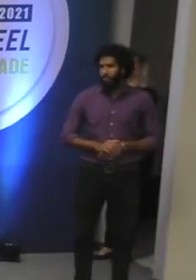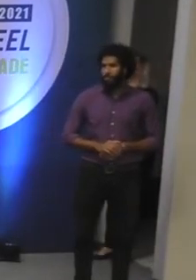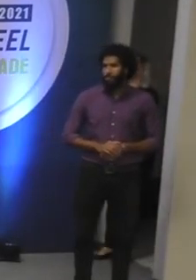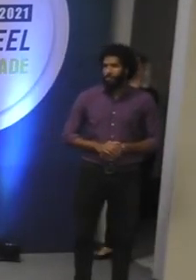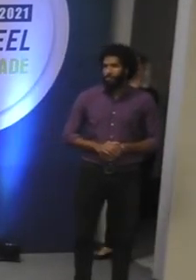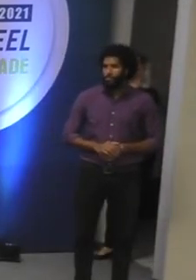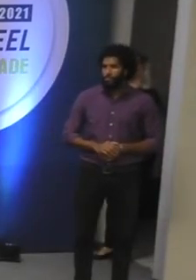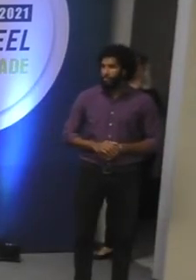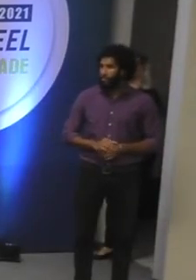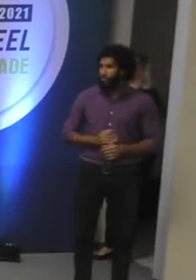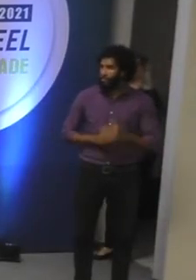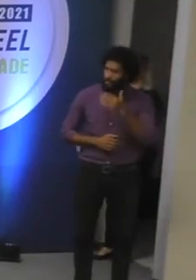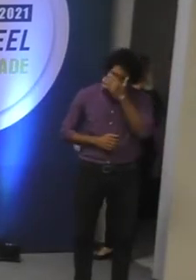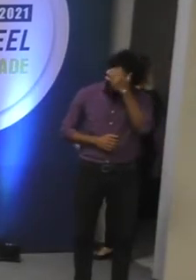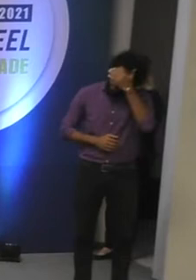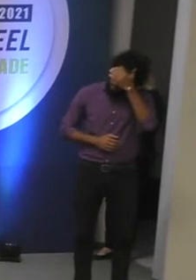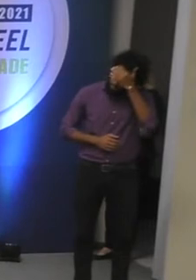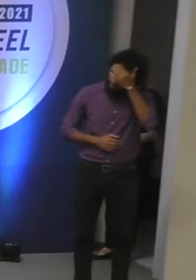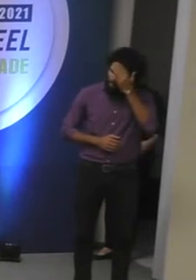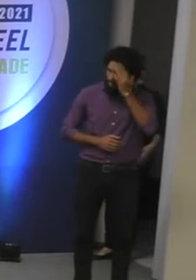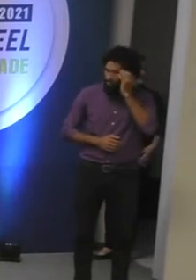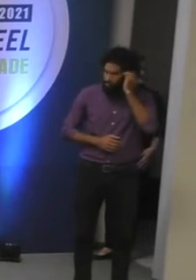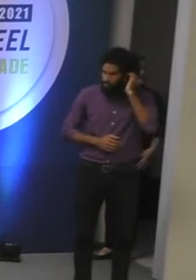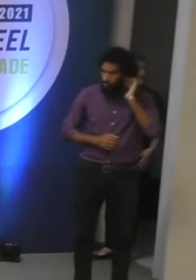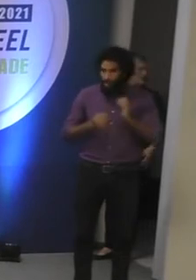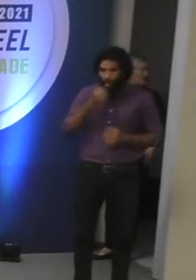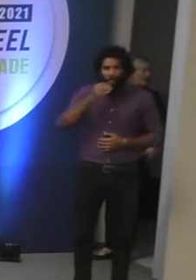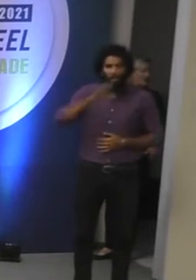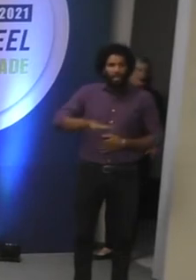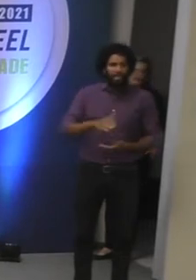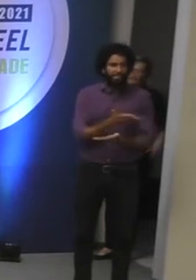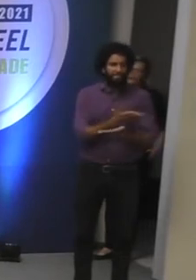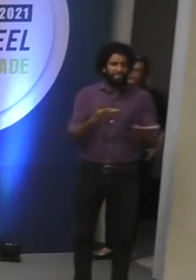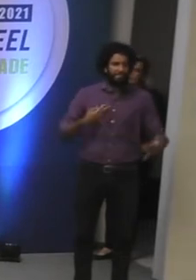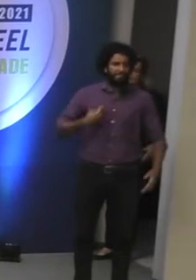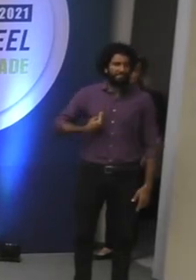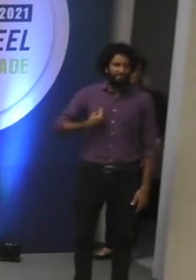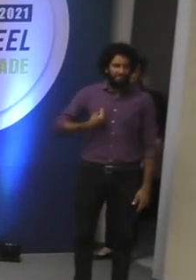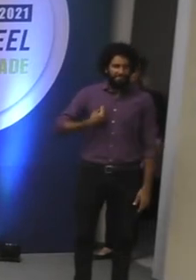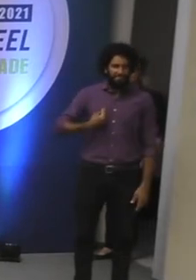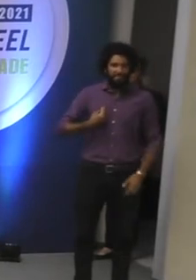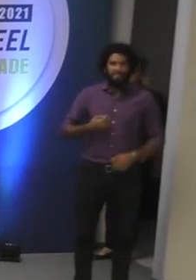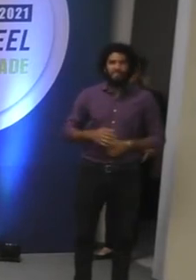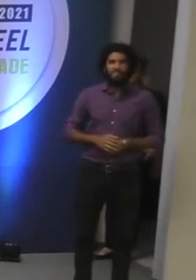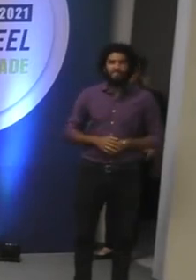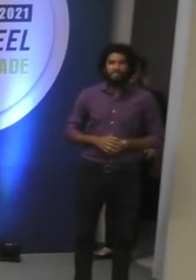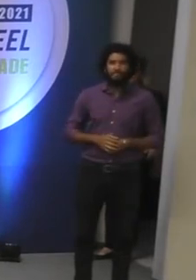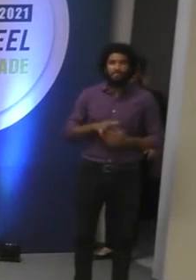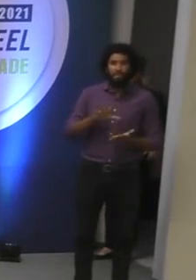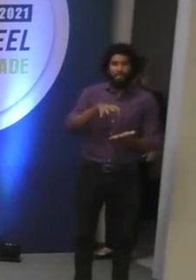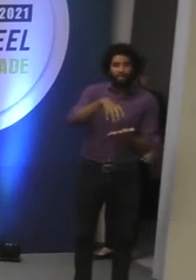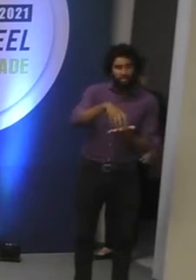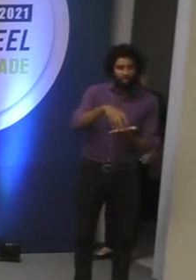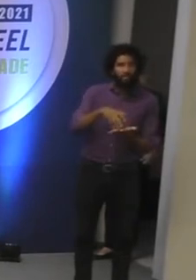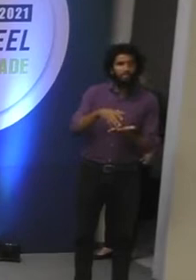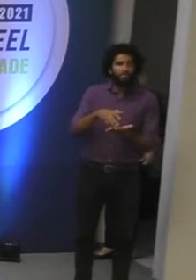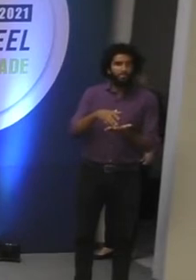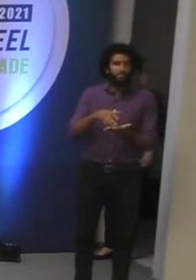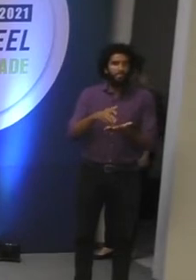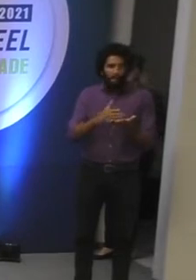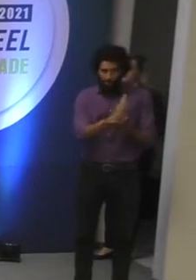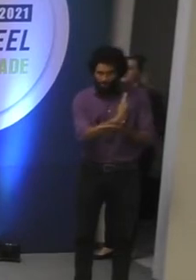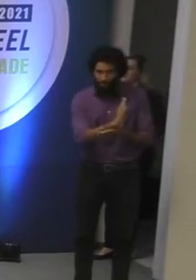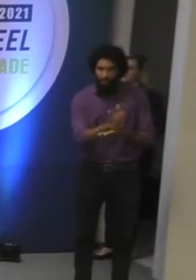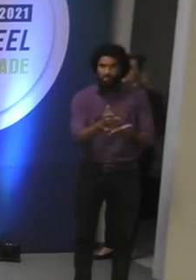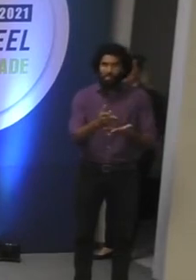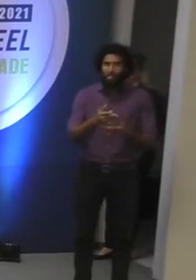Boa tarde a todos. A permissão Permissionária vencedora do Prêmio Anel de Qualidade